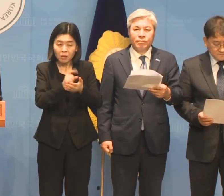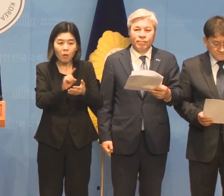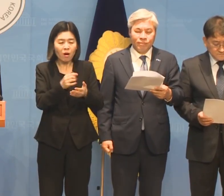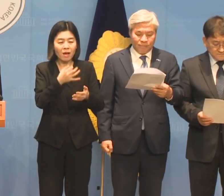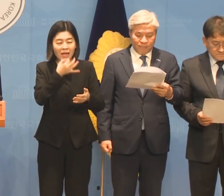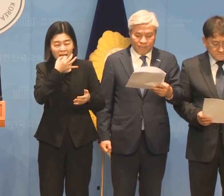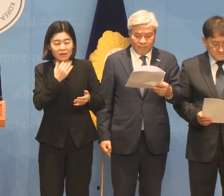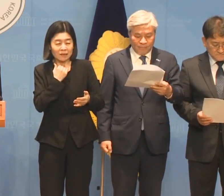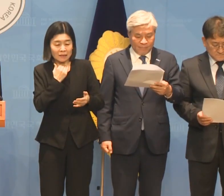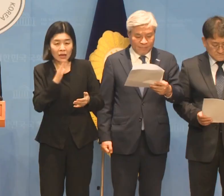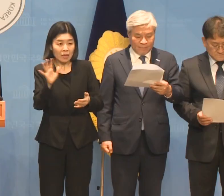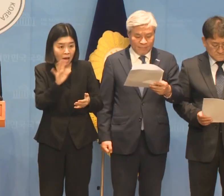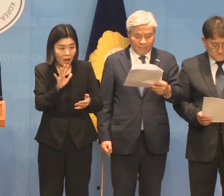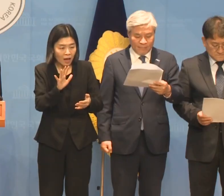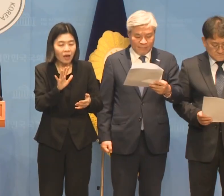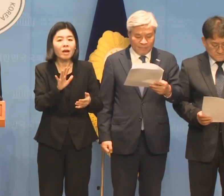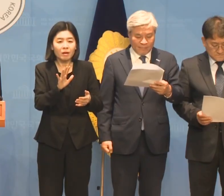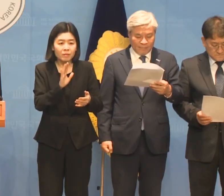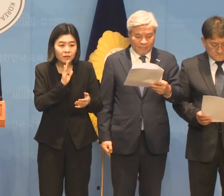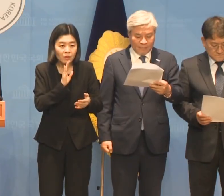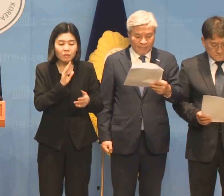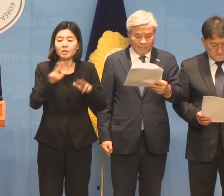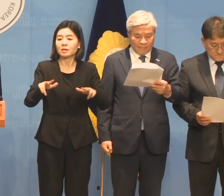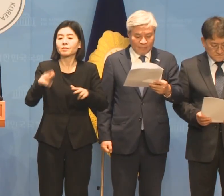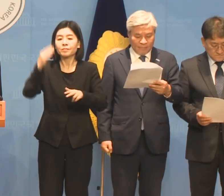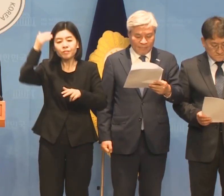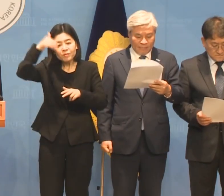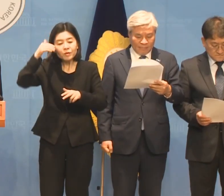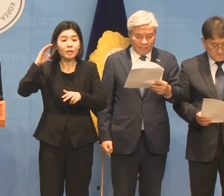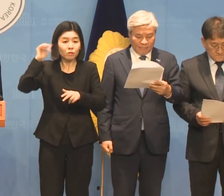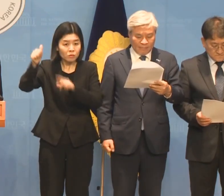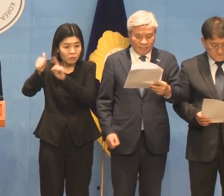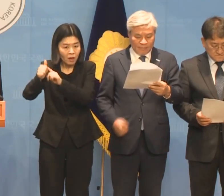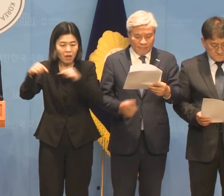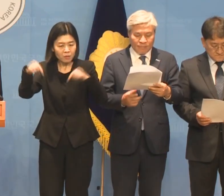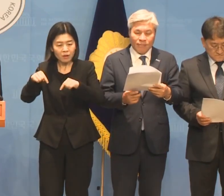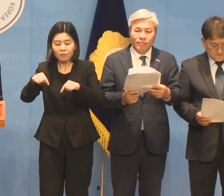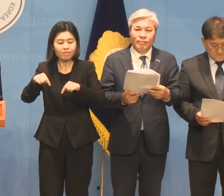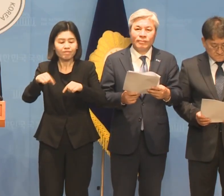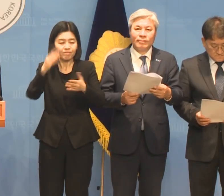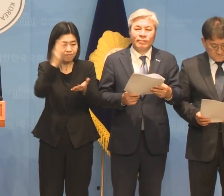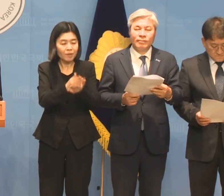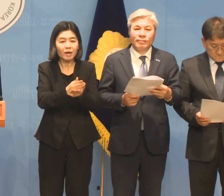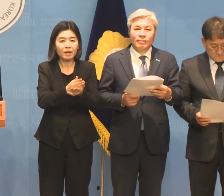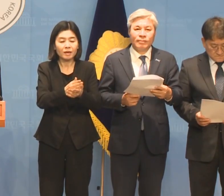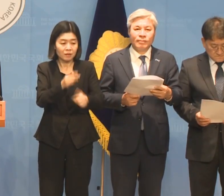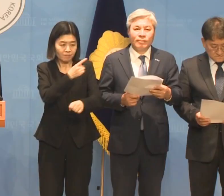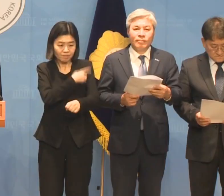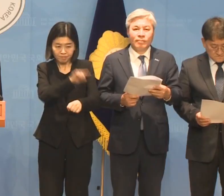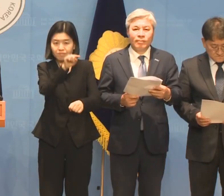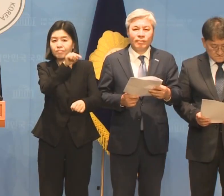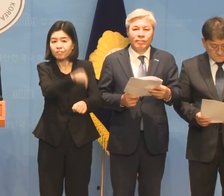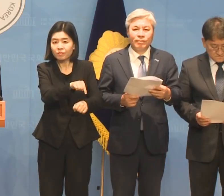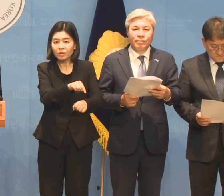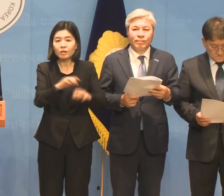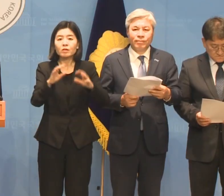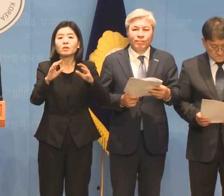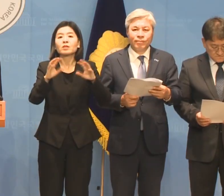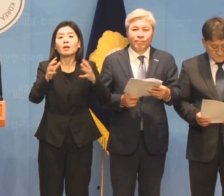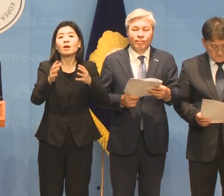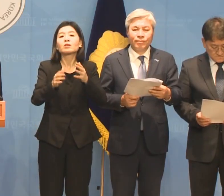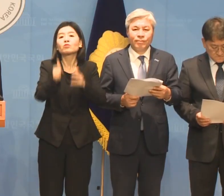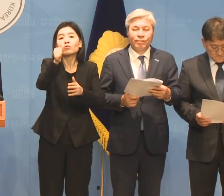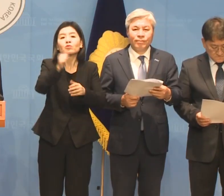아니라면 당장 트럼프 정부와 협상을 중단해야 합니다. 자격이 없습니다. 주권